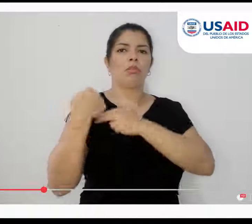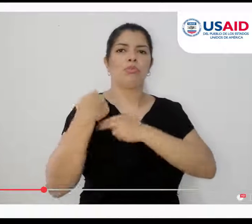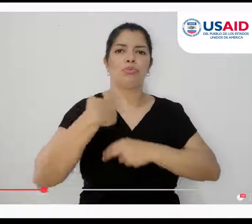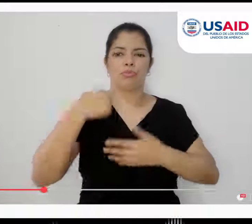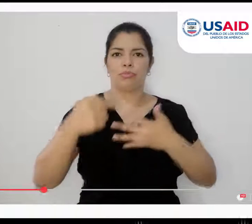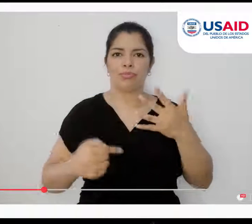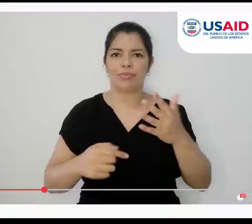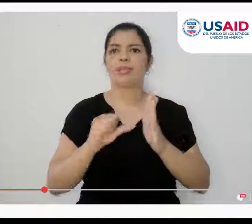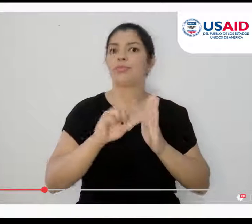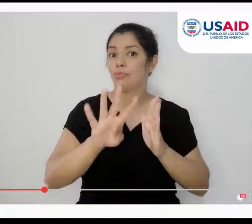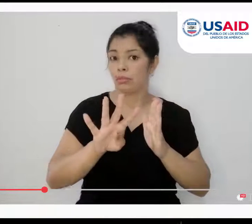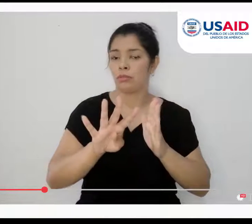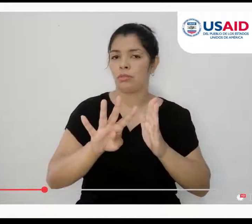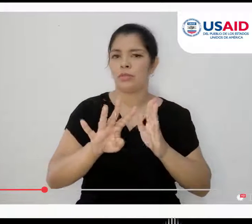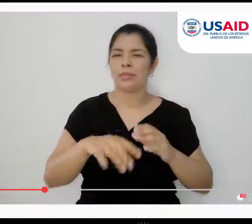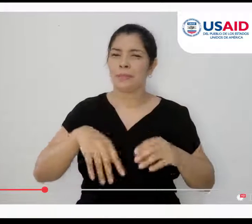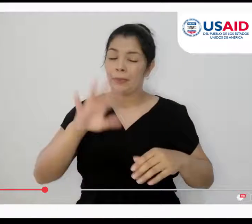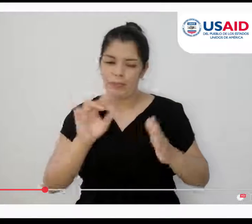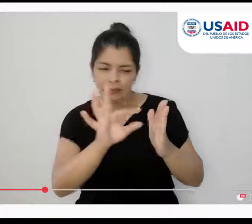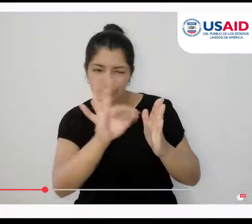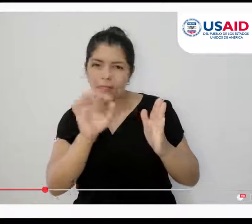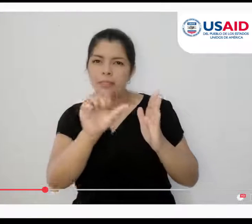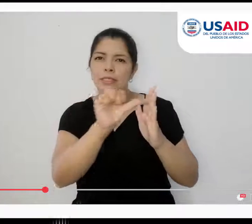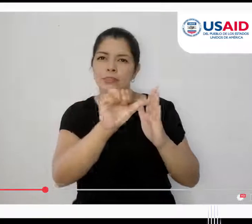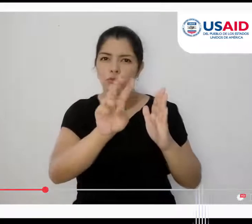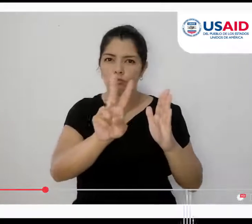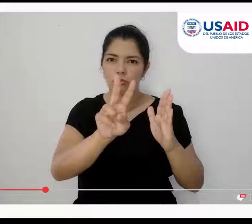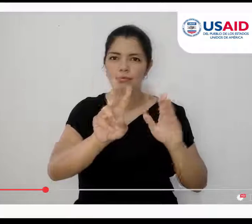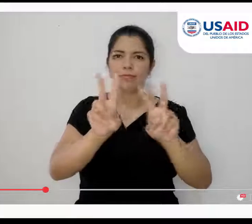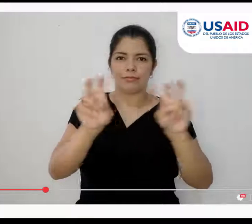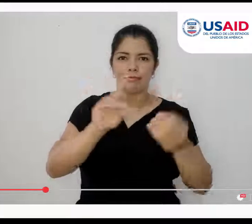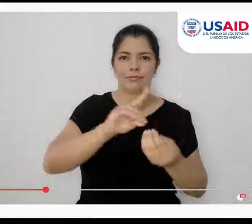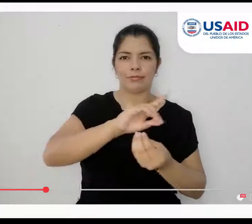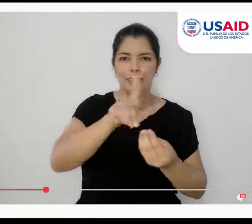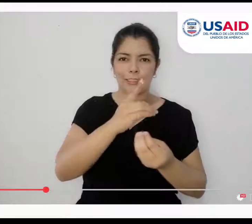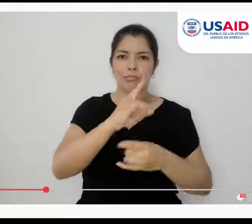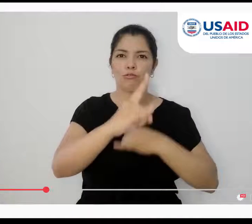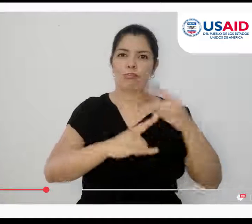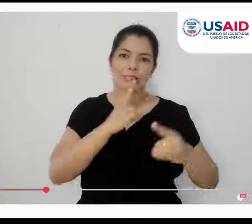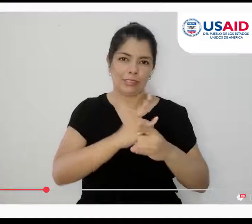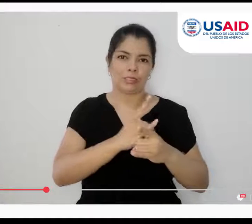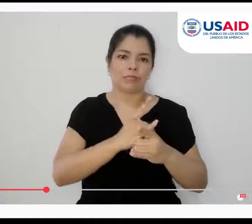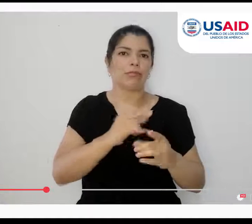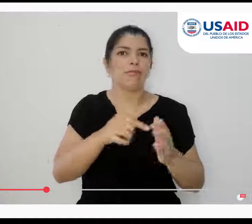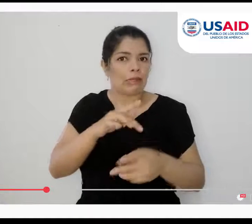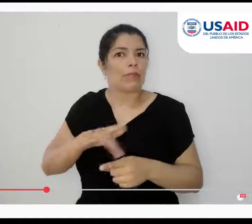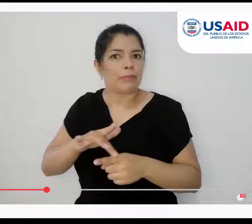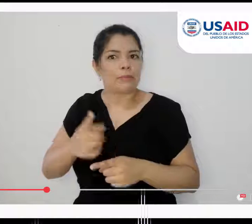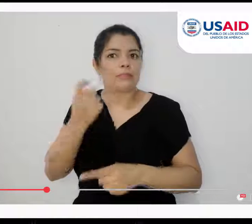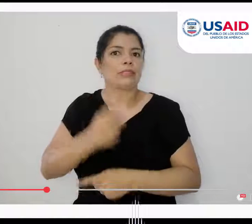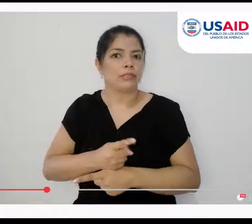debe aplicar el artículo 2 sobre el diseño universal y se debería aplicar el artículo 9